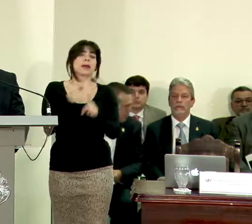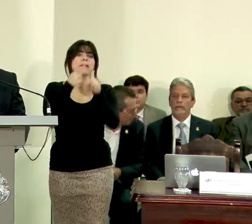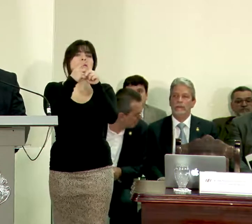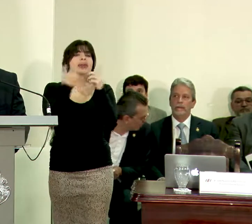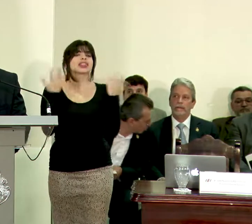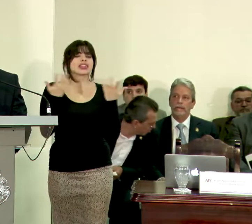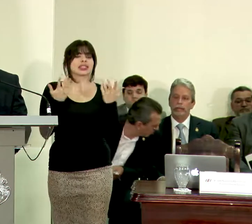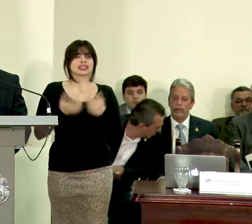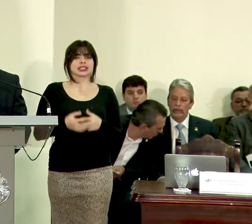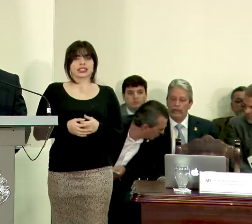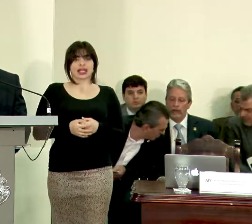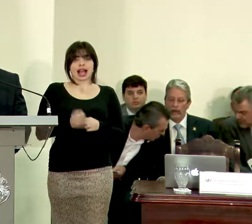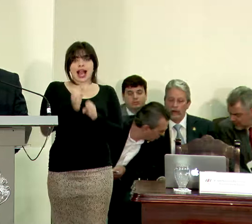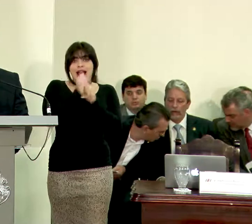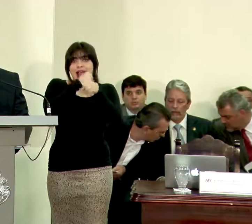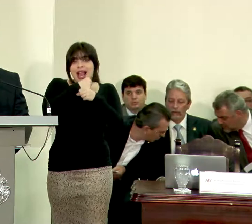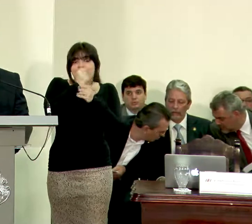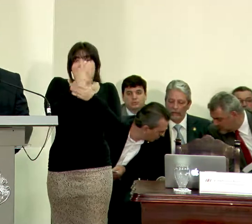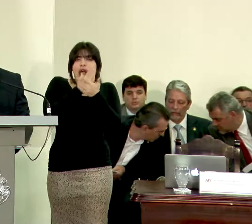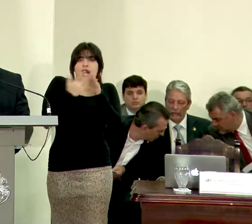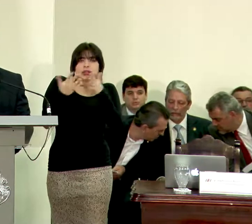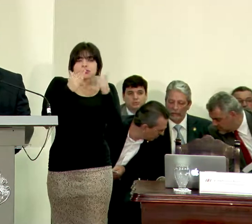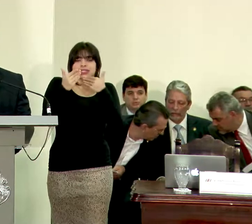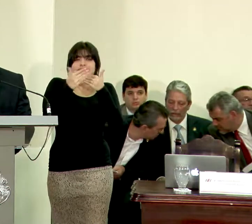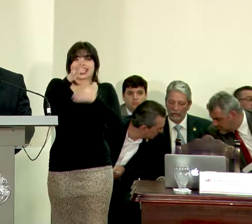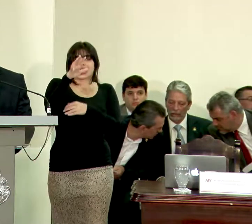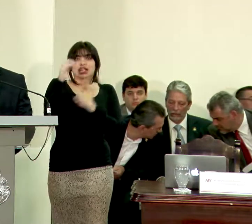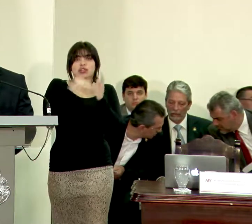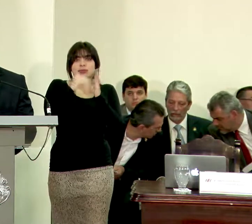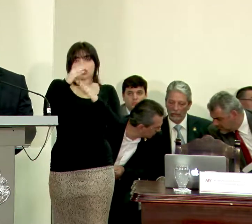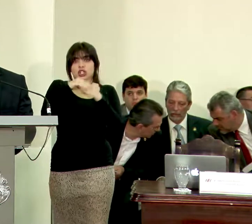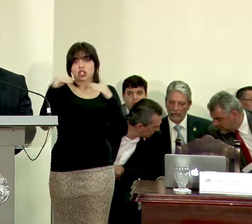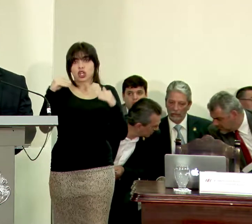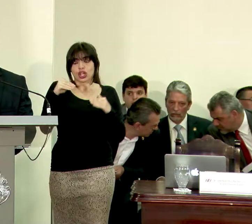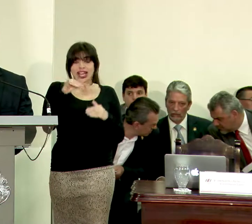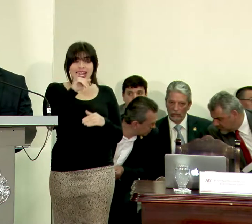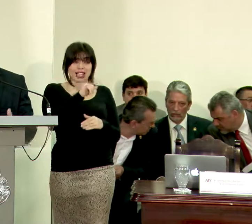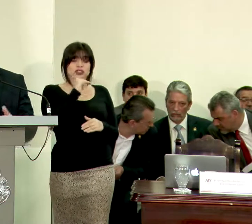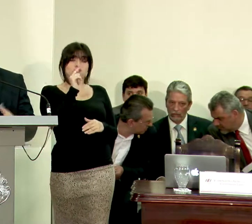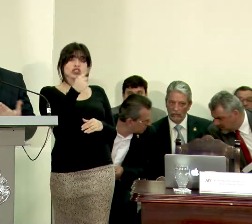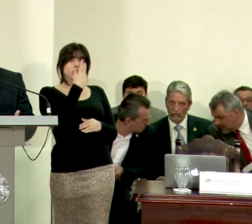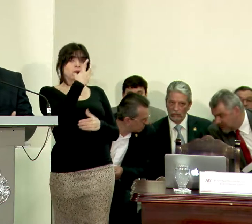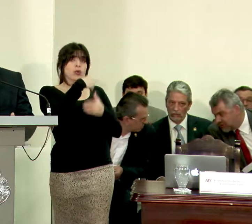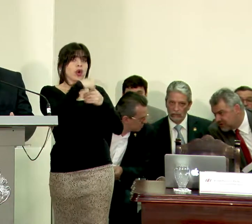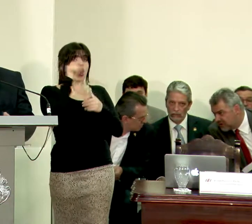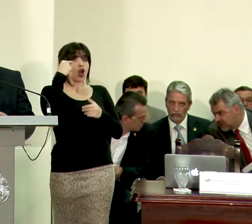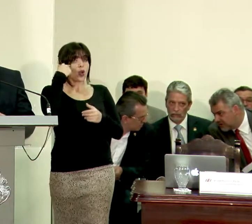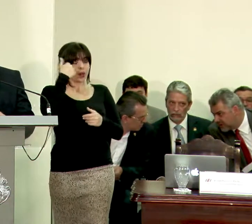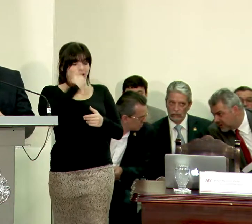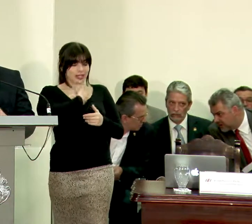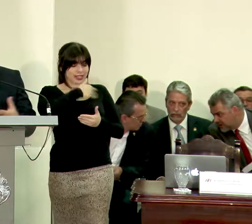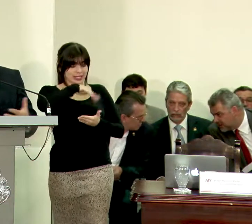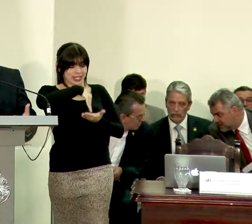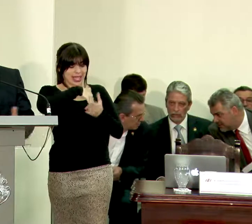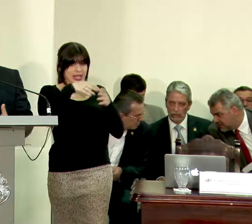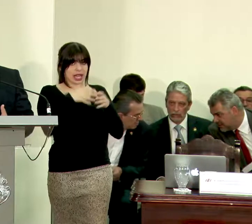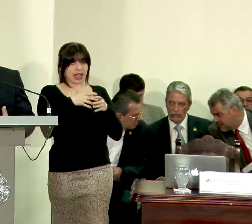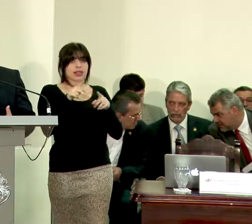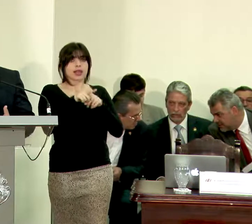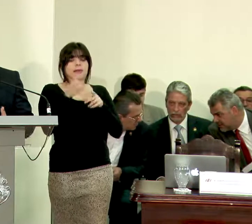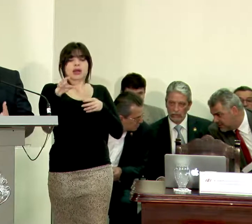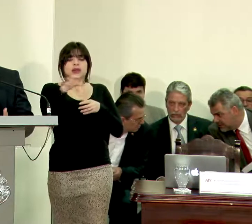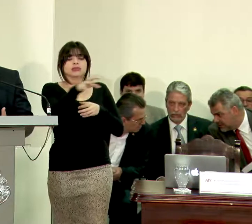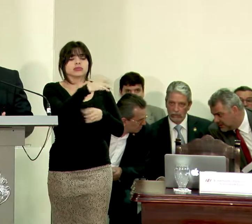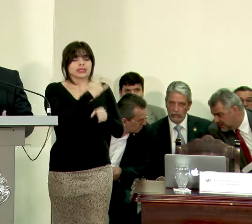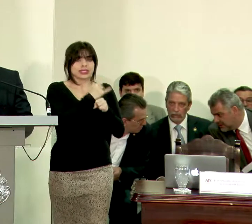es ejecutar algo cercano a los 500 millones de dólares. Esto no solamente incluye al gobierno central, sino también a todas las